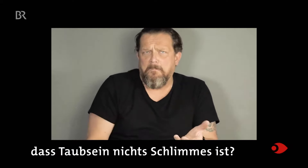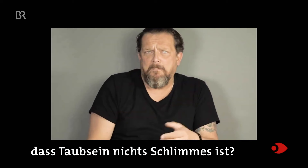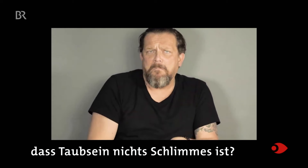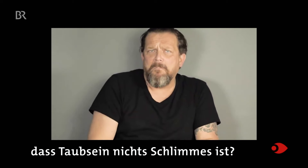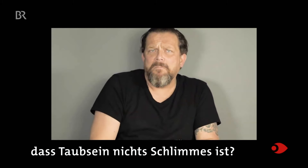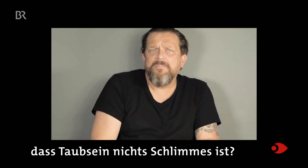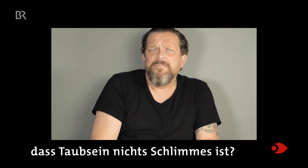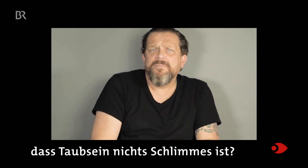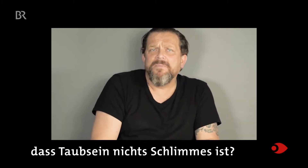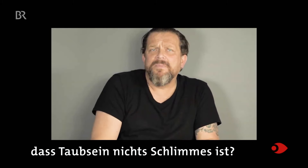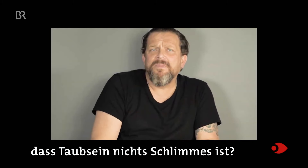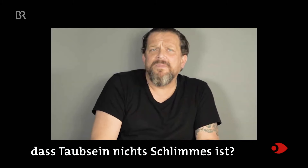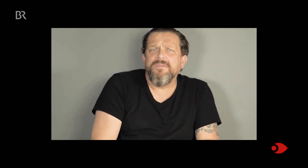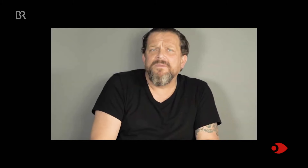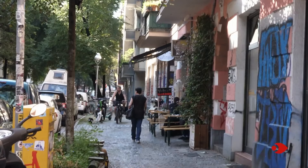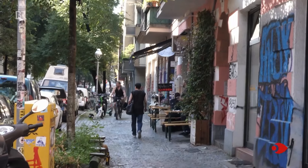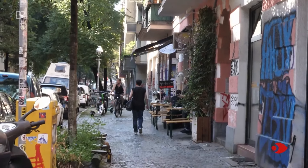nichts Schlimmes ist?